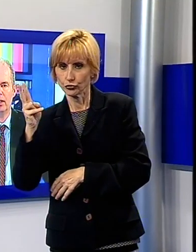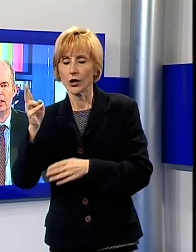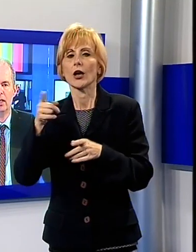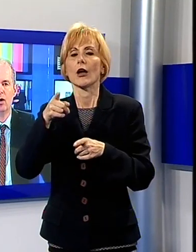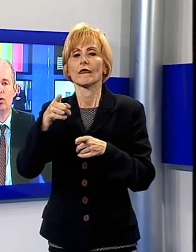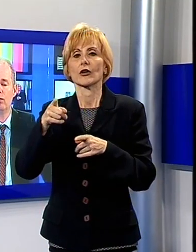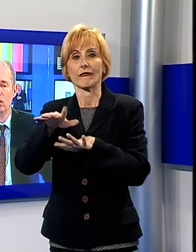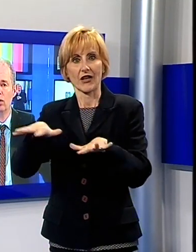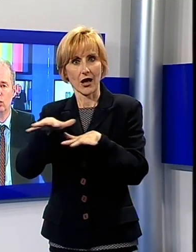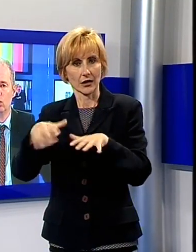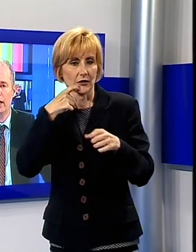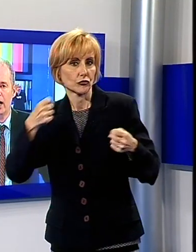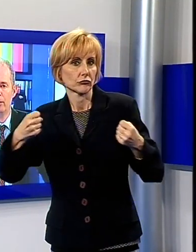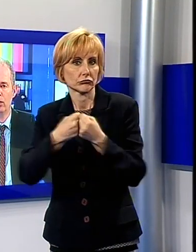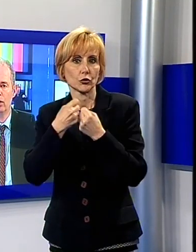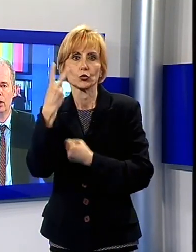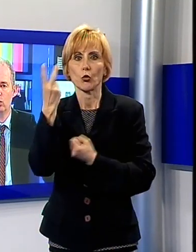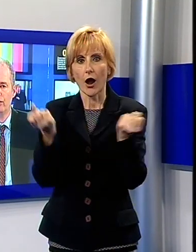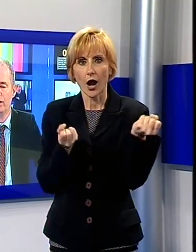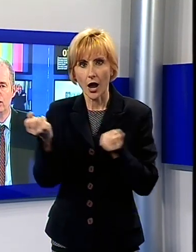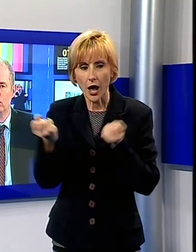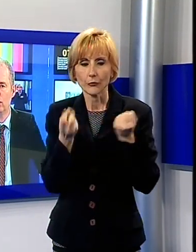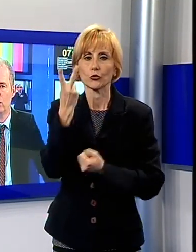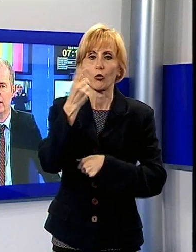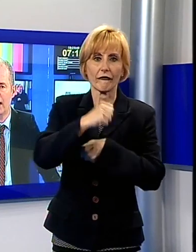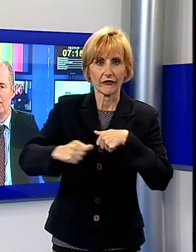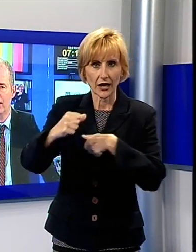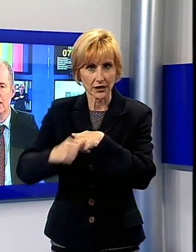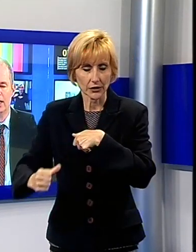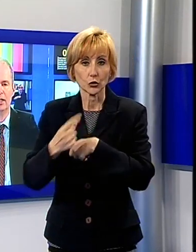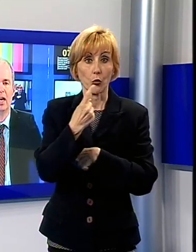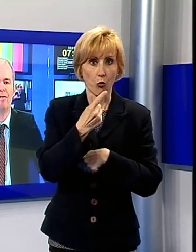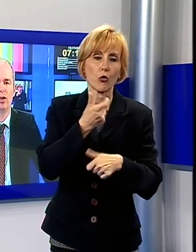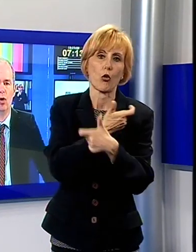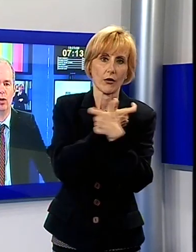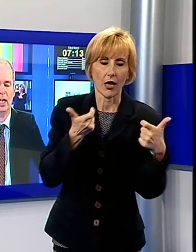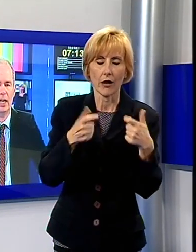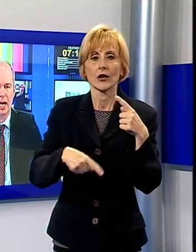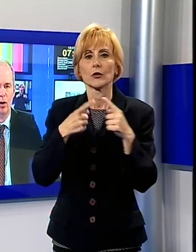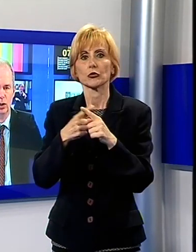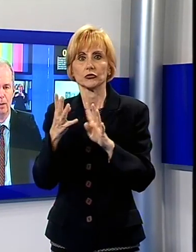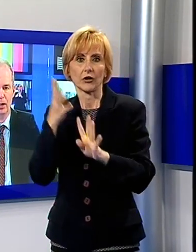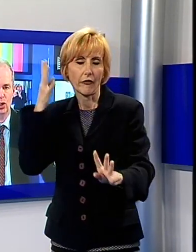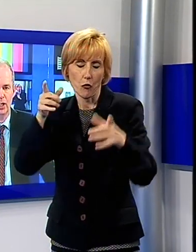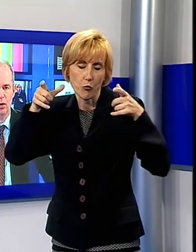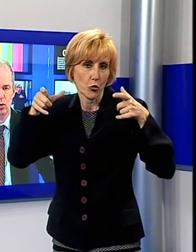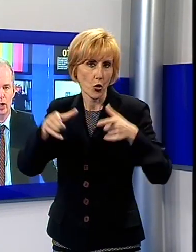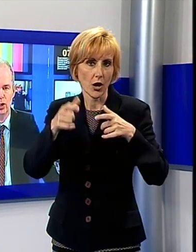Versilia, coinvolti due camion, due feriti, uno dei quali grave, e traffico nel caos per circa un'ora. Ci